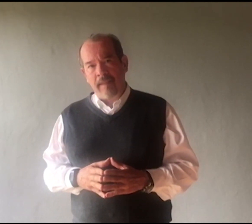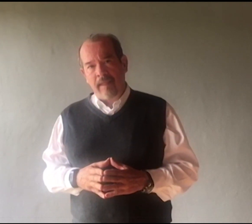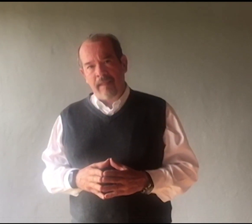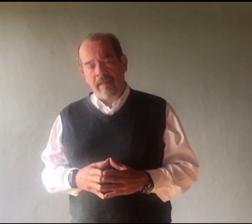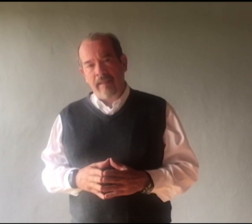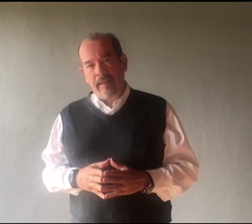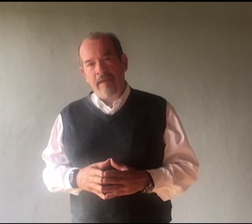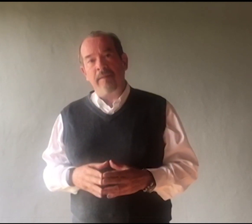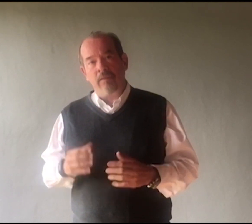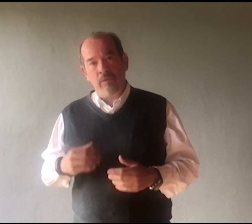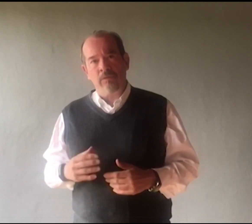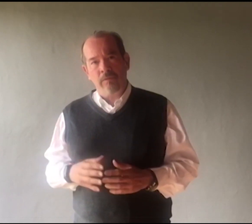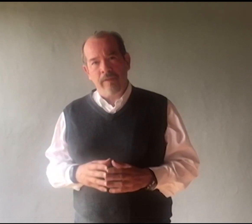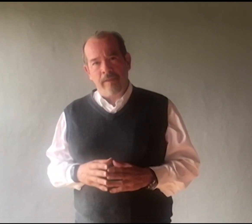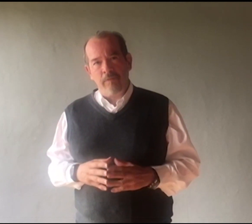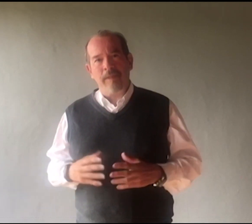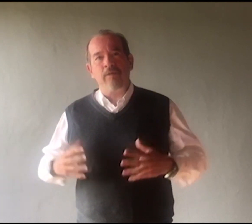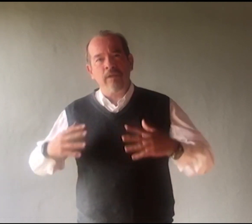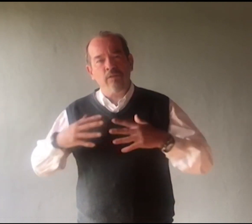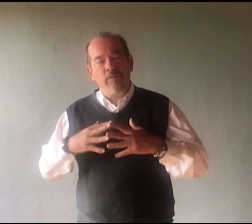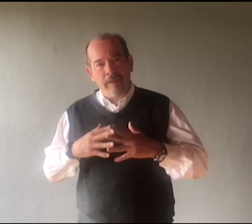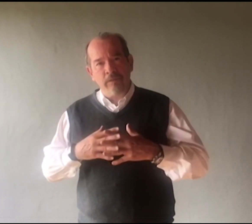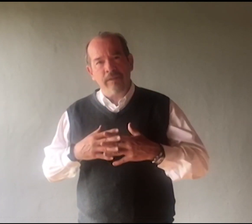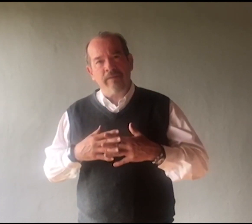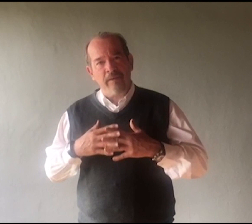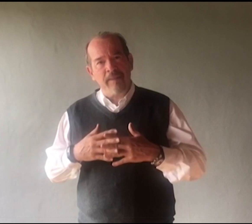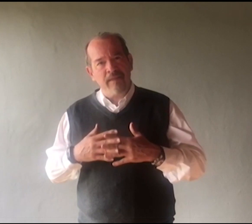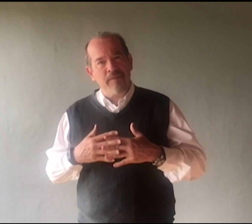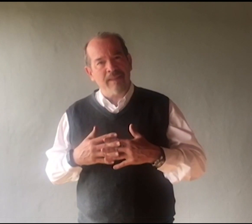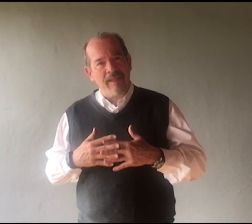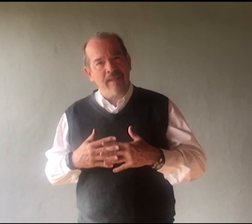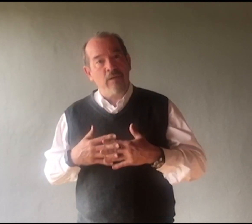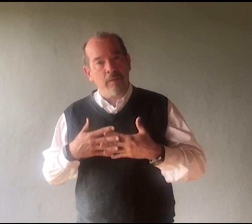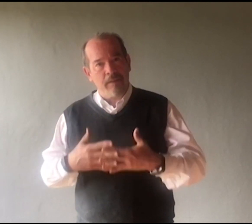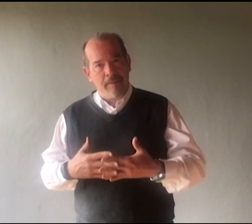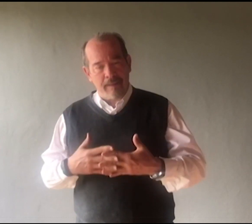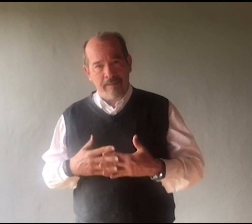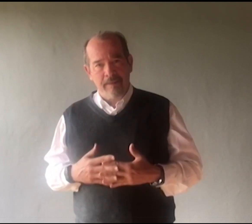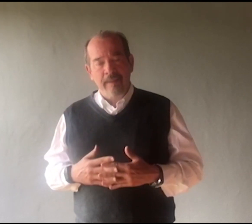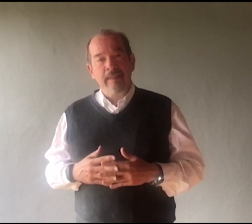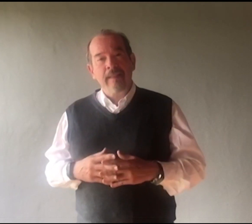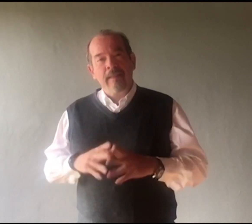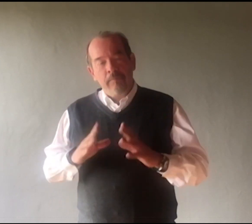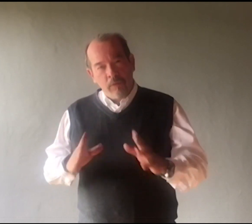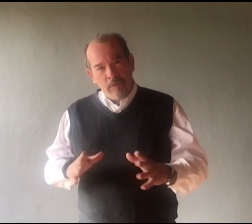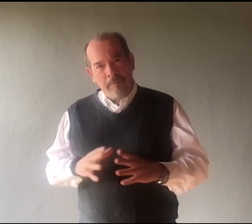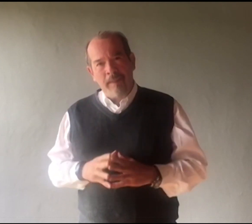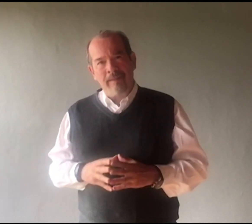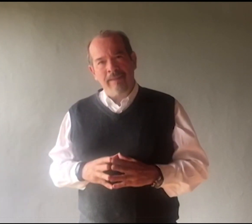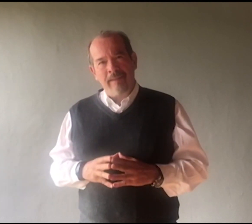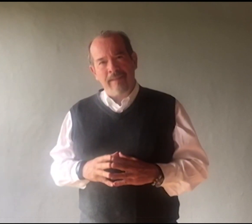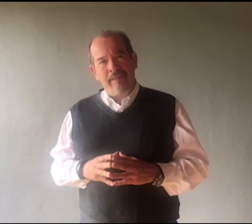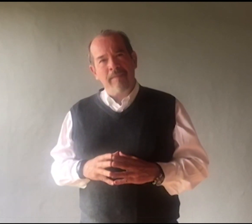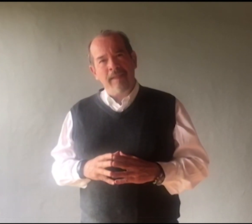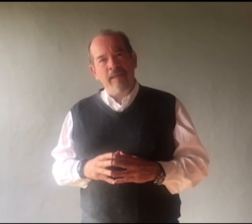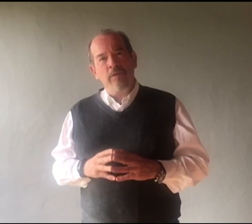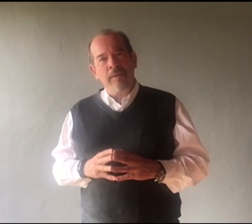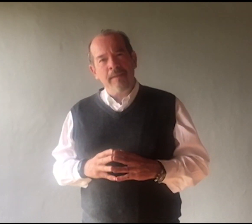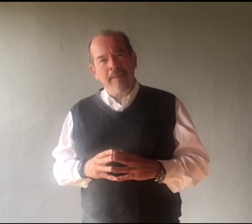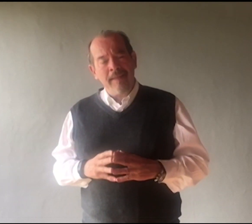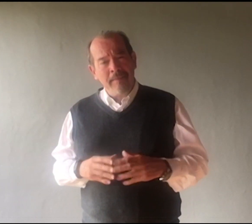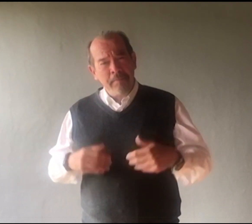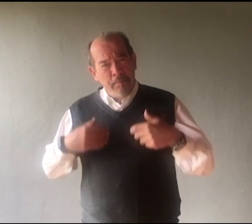parece a mí que evitó, digamos, mayores conflictos que realmente afectarían la gobernabilidad. Por otra parte, el tema